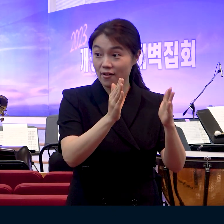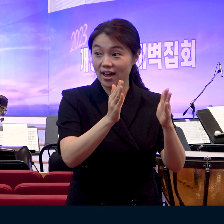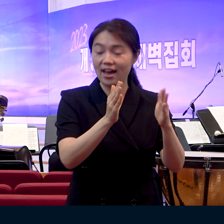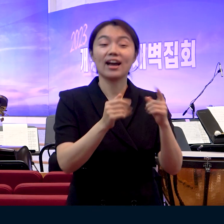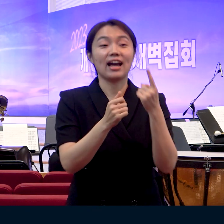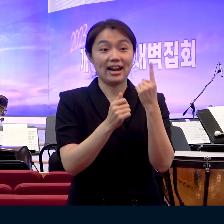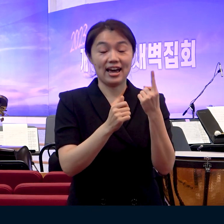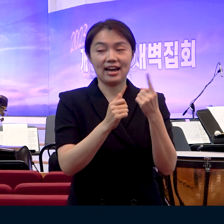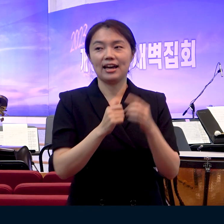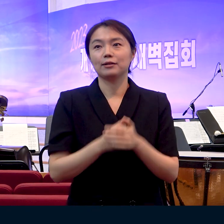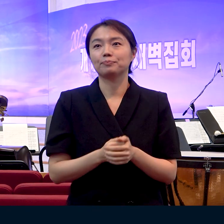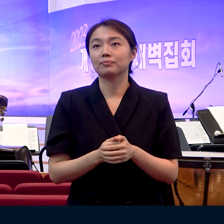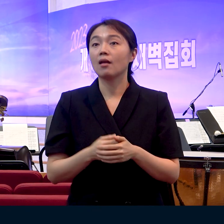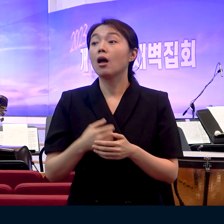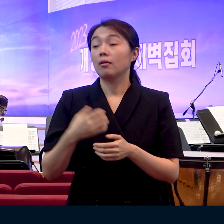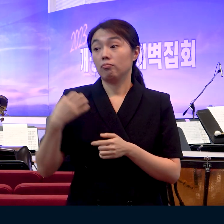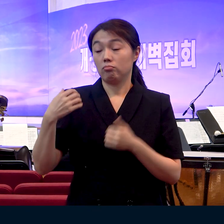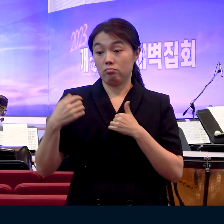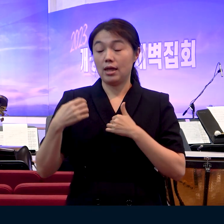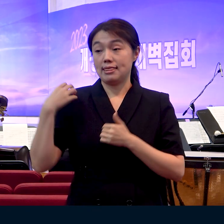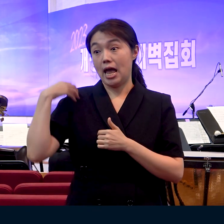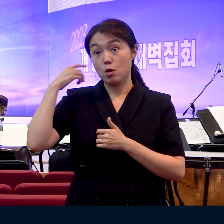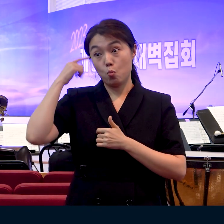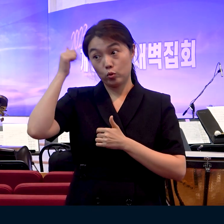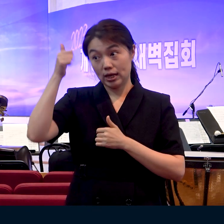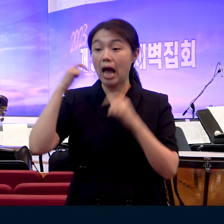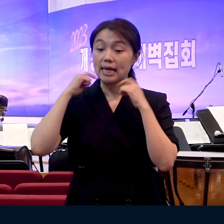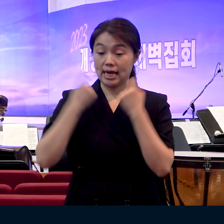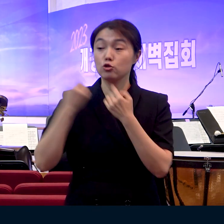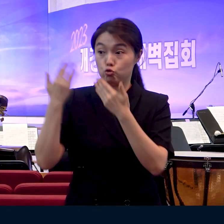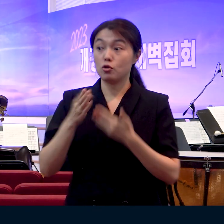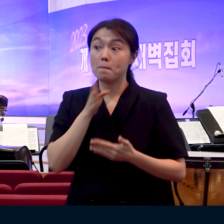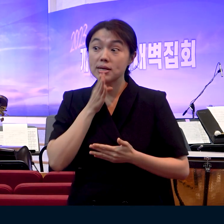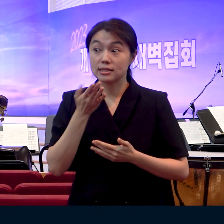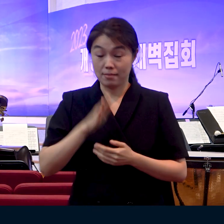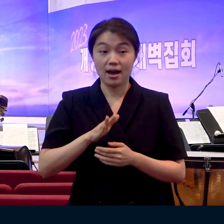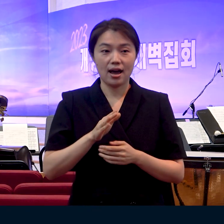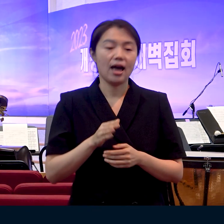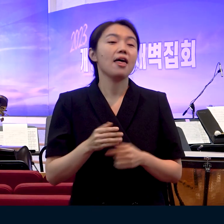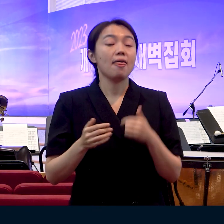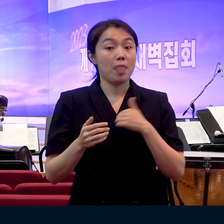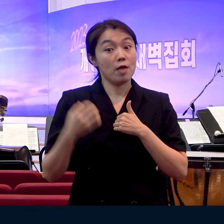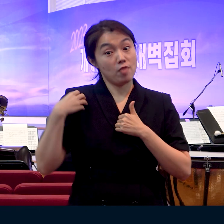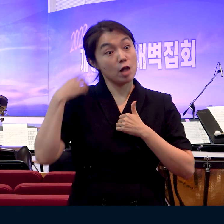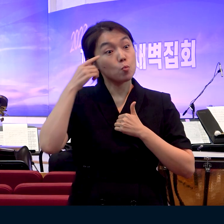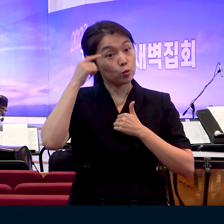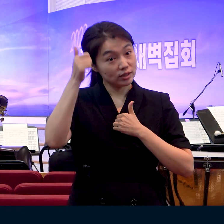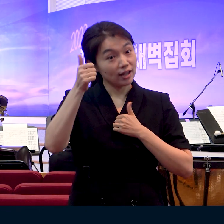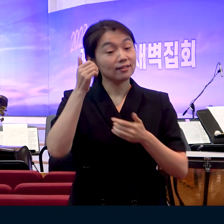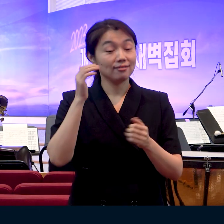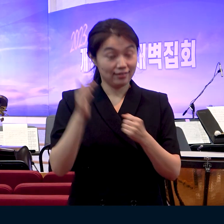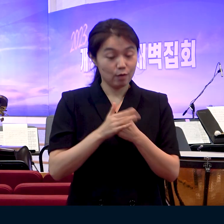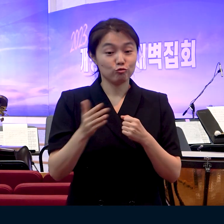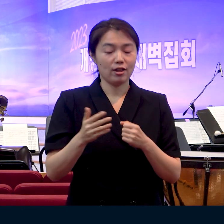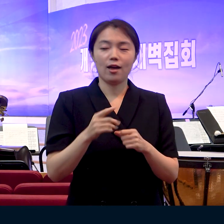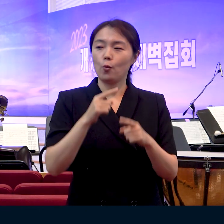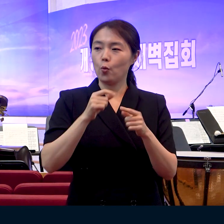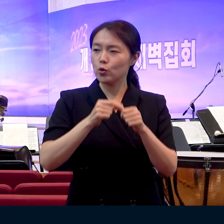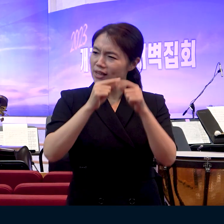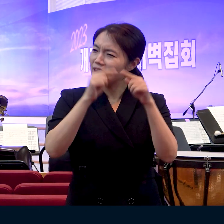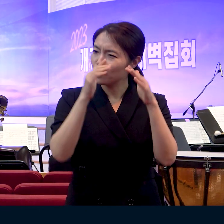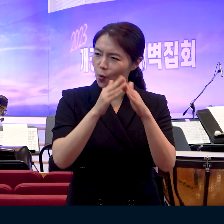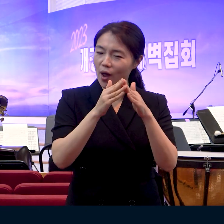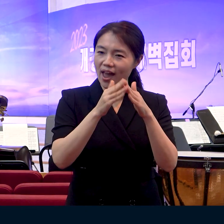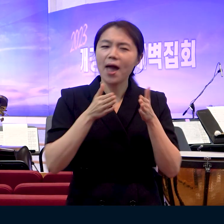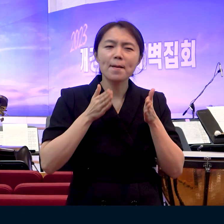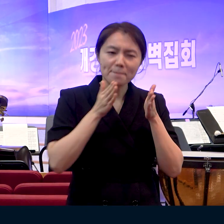담임 목사인 저에게 주신 거기 때문에 이것은 바로 이제 우리 호산나 교회가 나아가야 할 방향이 될 것이다.